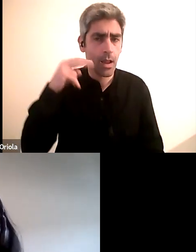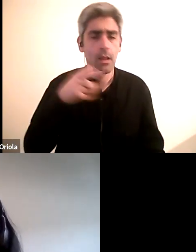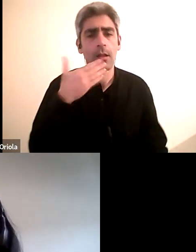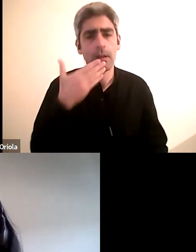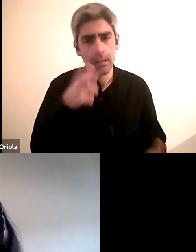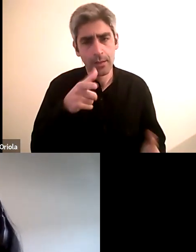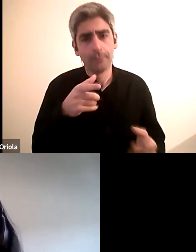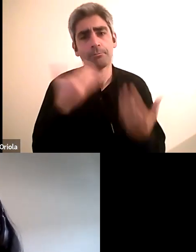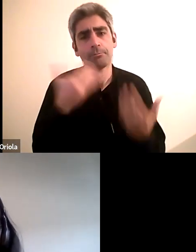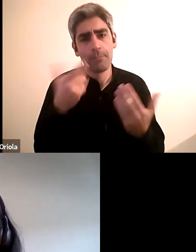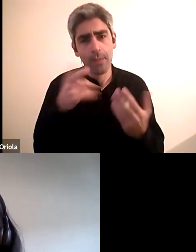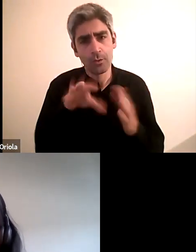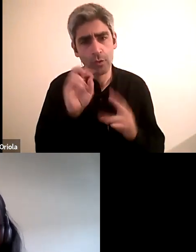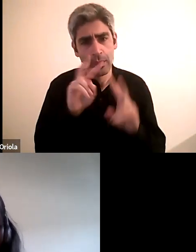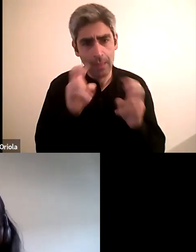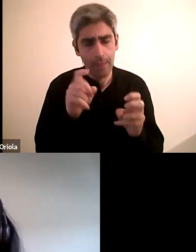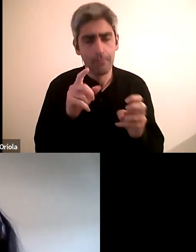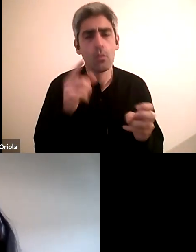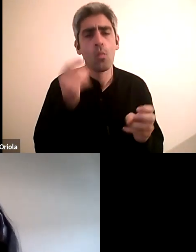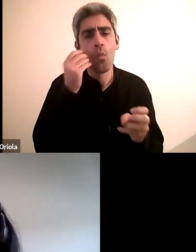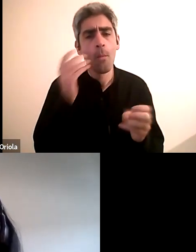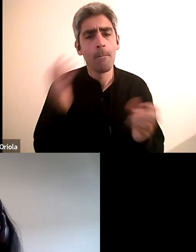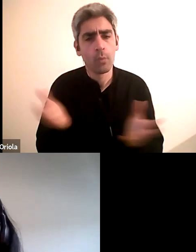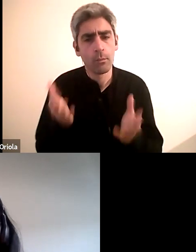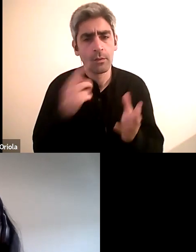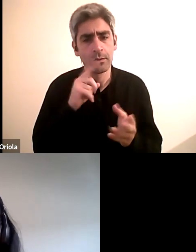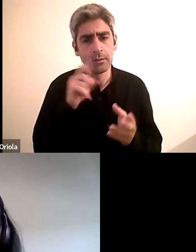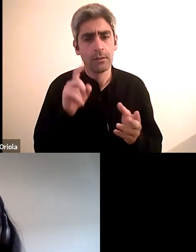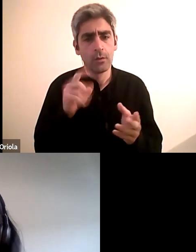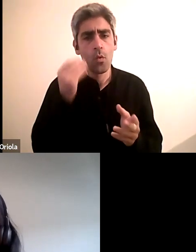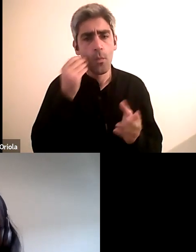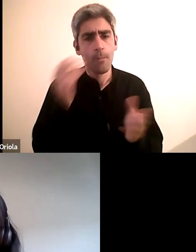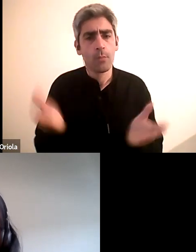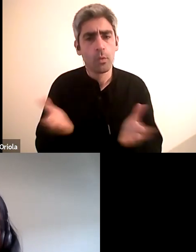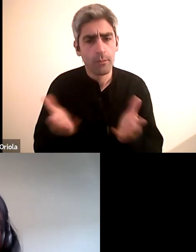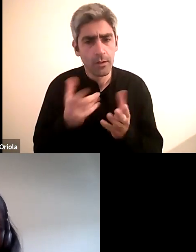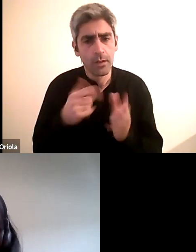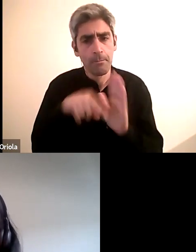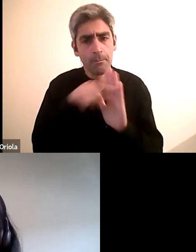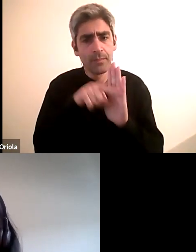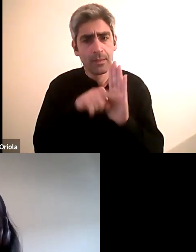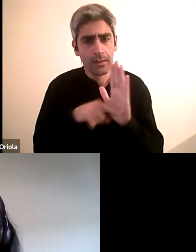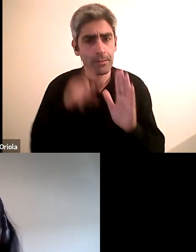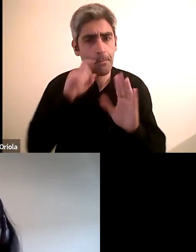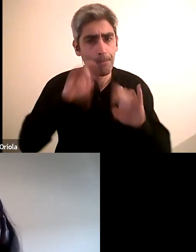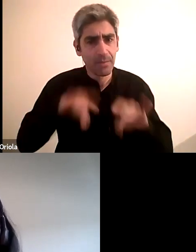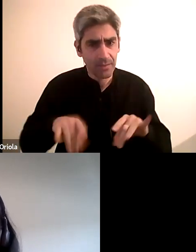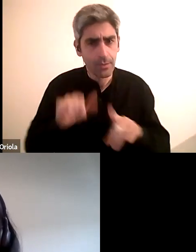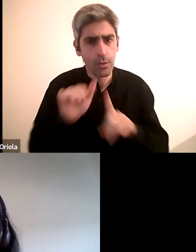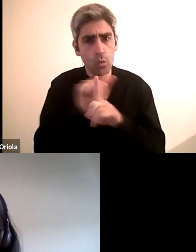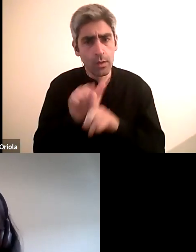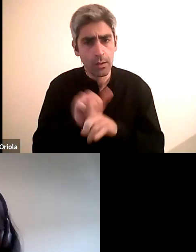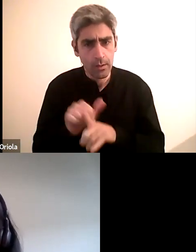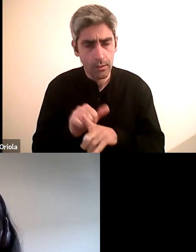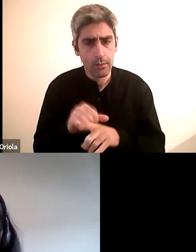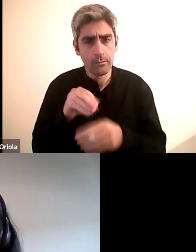e dos parabéns pela escolha do tema. Como promover, a questão que coloca é, então, como promover medidas preventivas e corretivas no